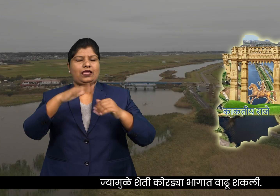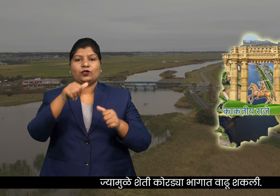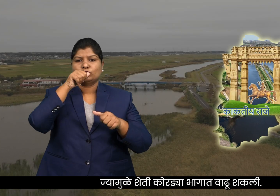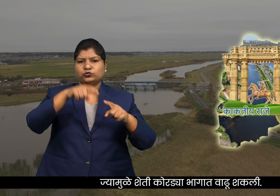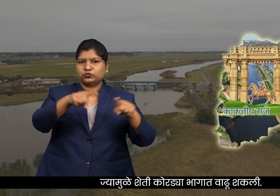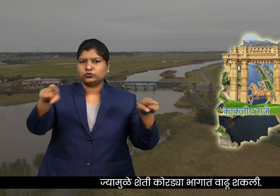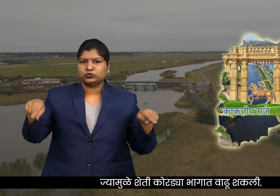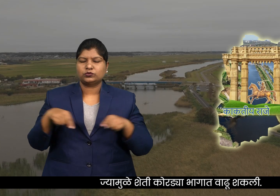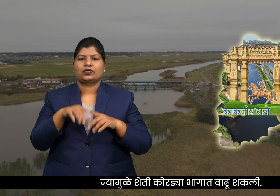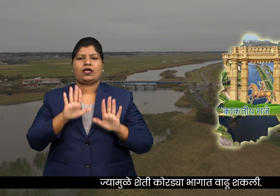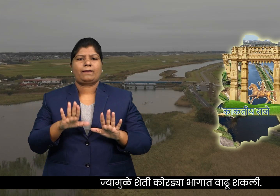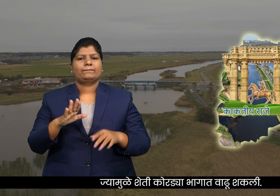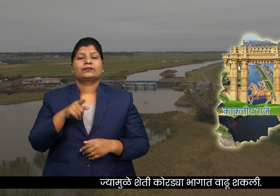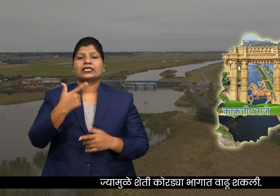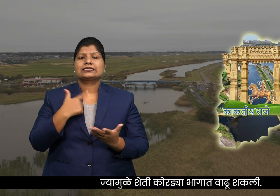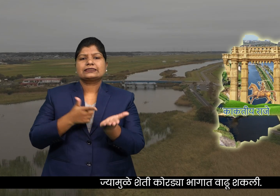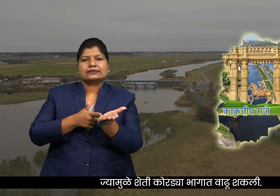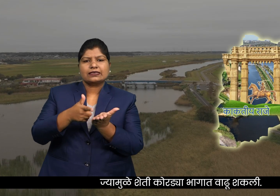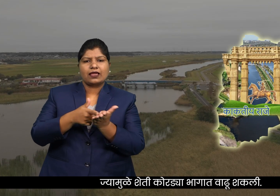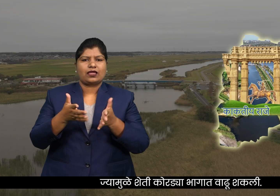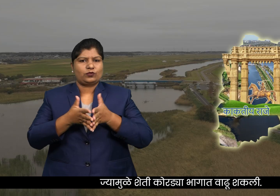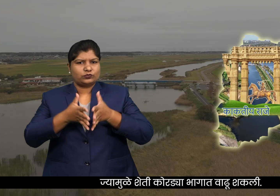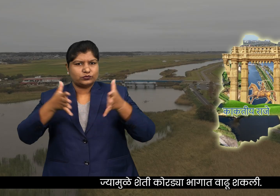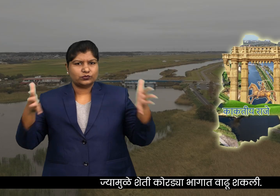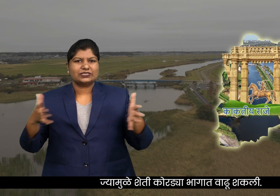ज्यामुळे शेती कोरड्या भागात वाढू लागली.